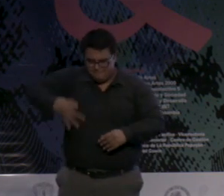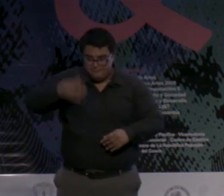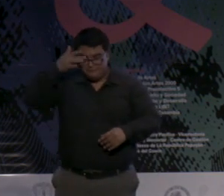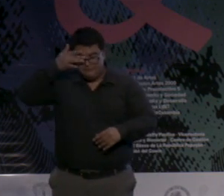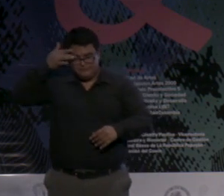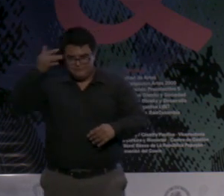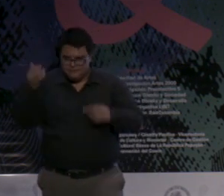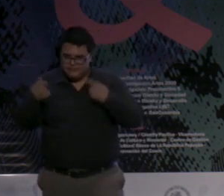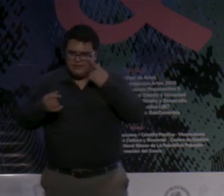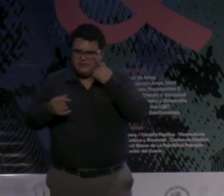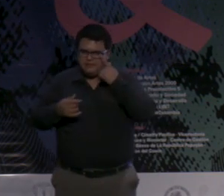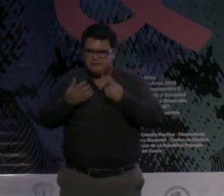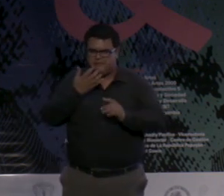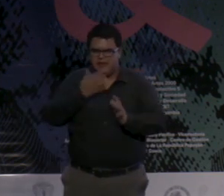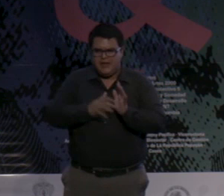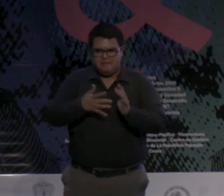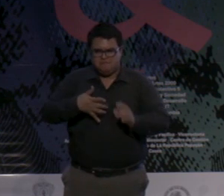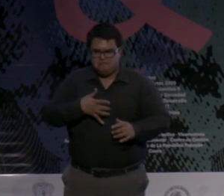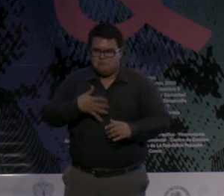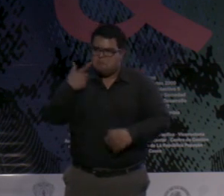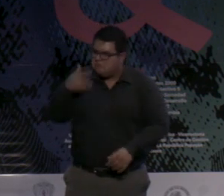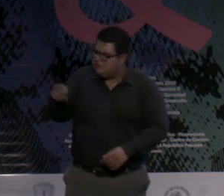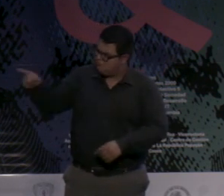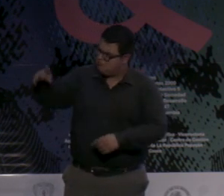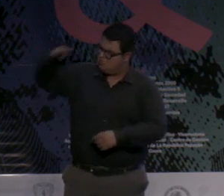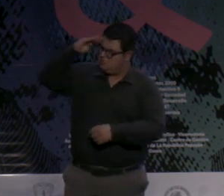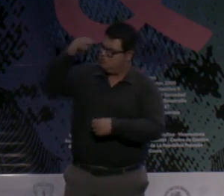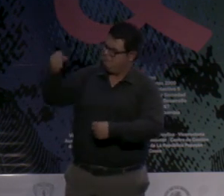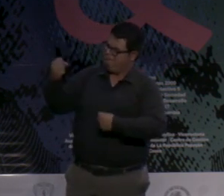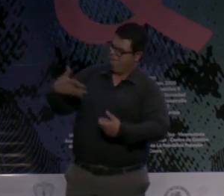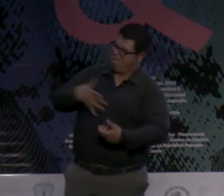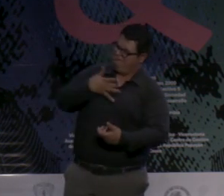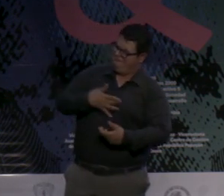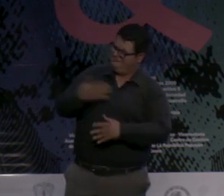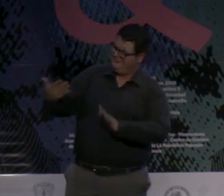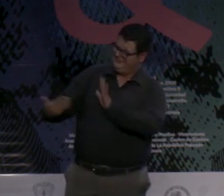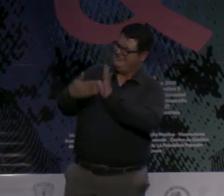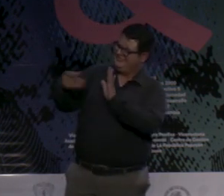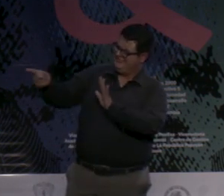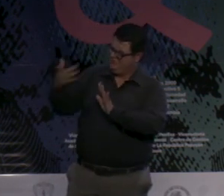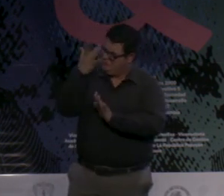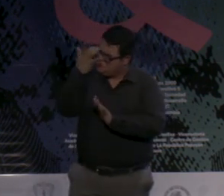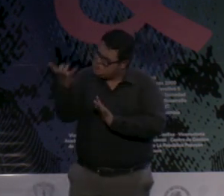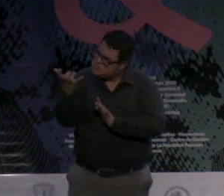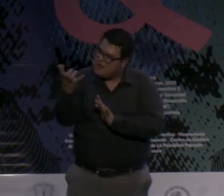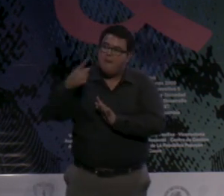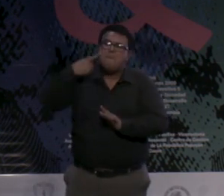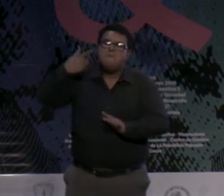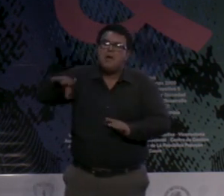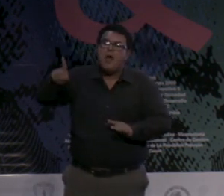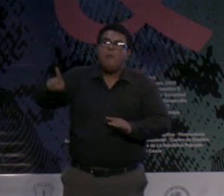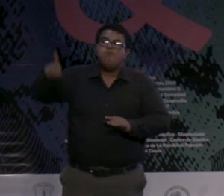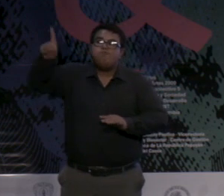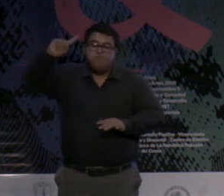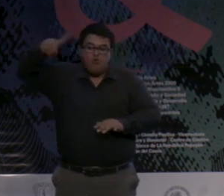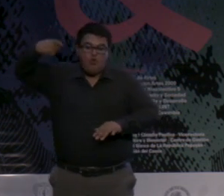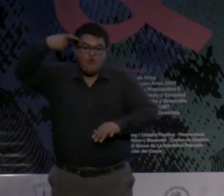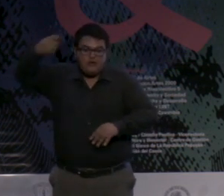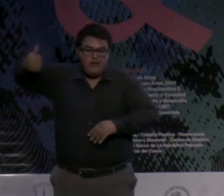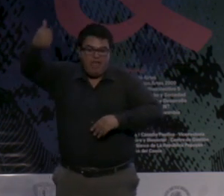nos debe hablar mal de los agentes de policía, sino parece que hay una programación de alto nivel, una concepción